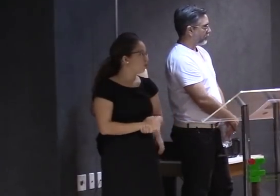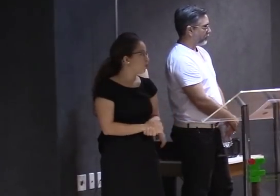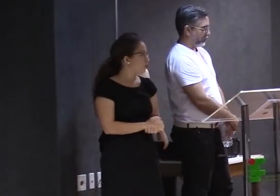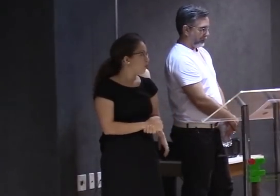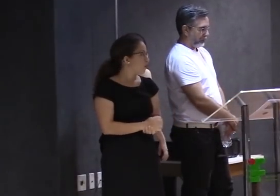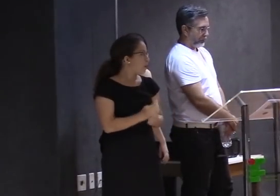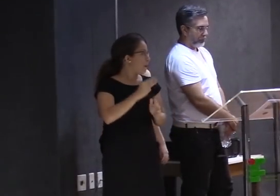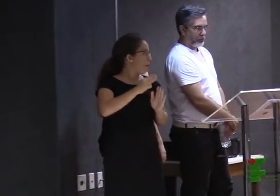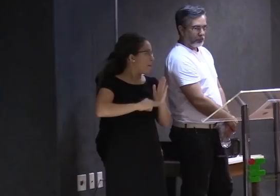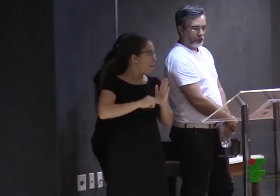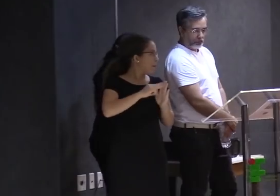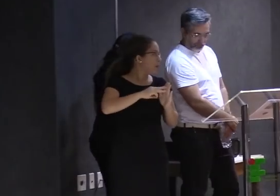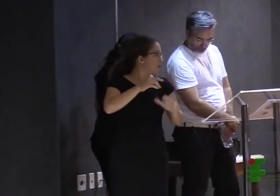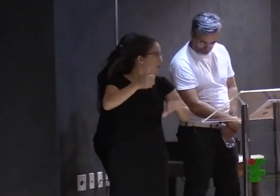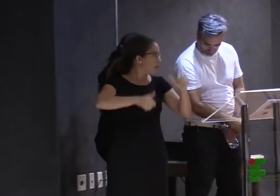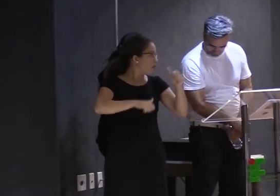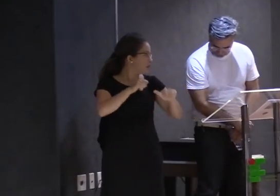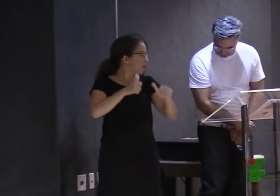competências.